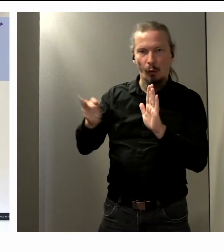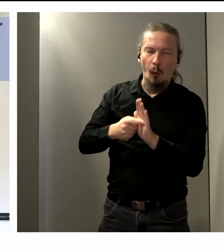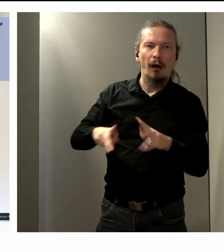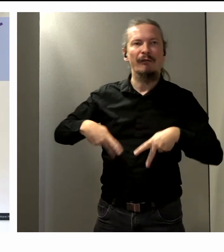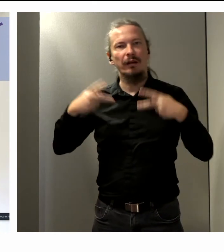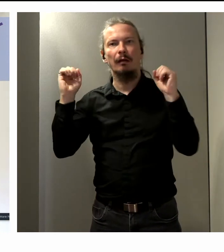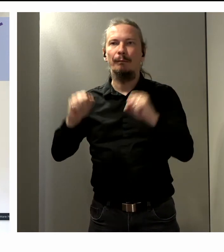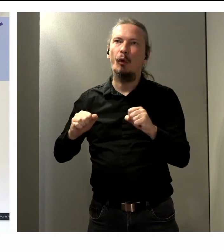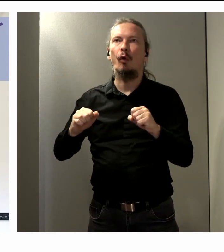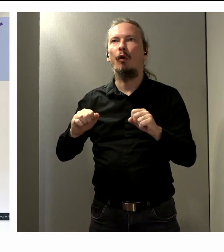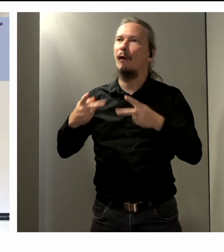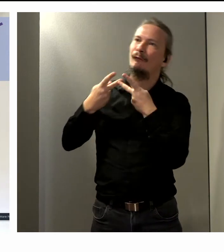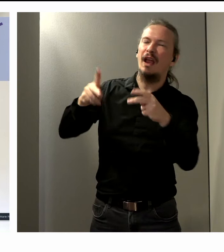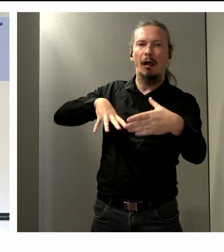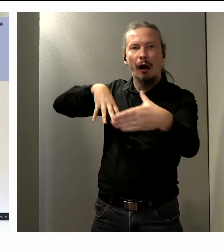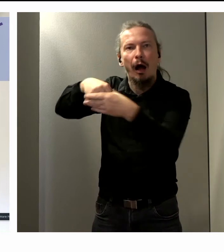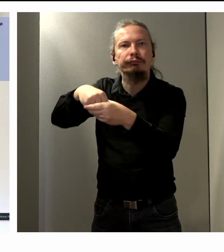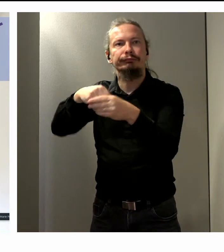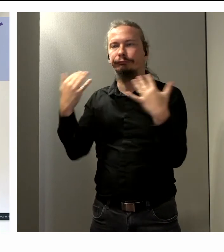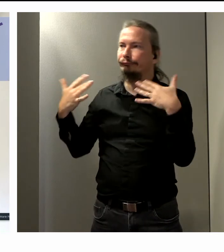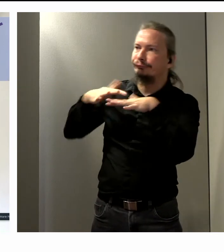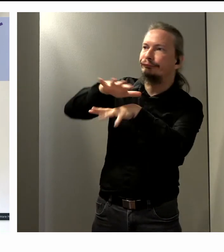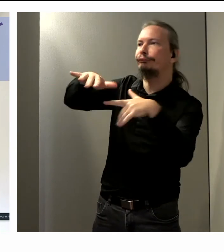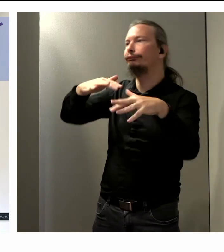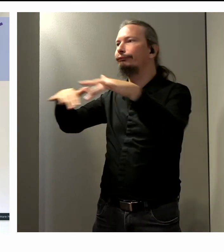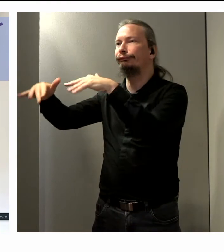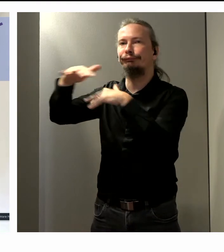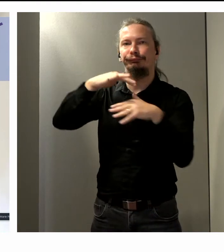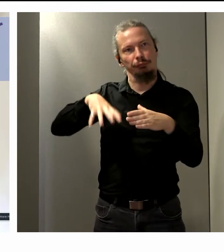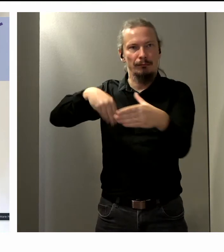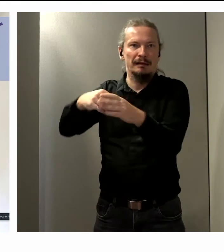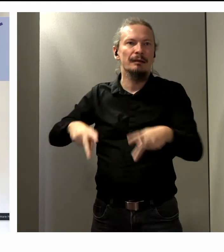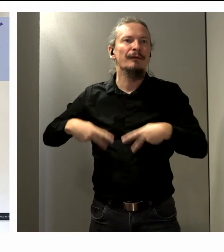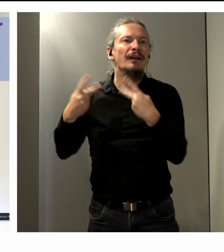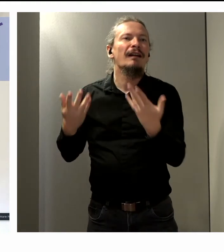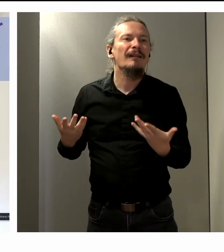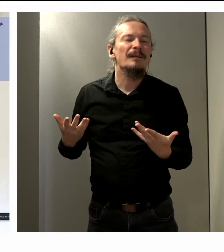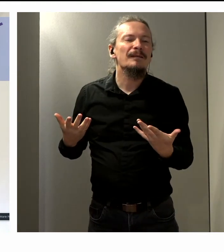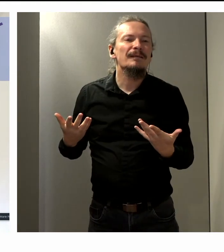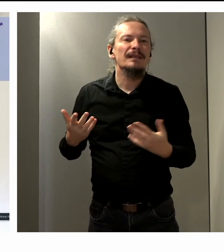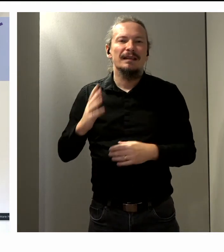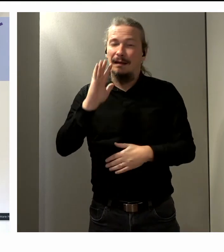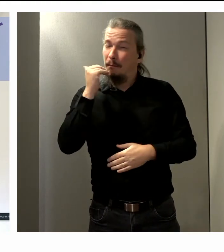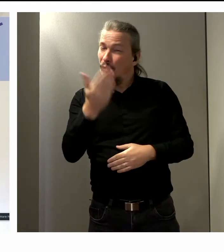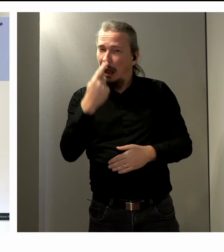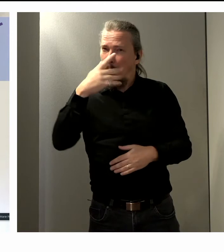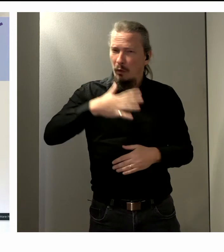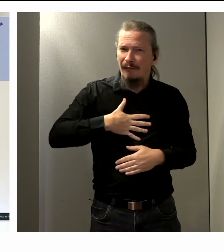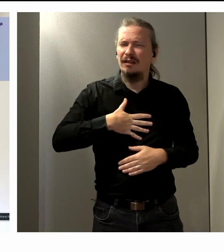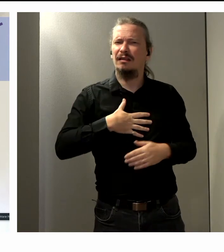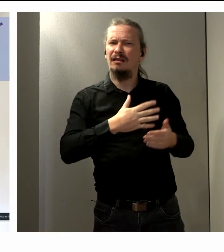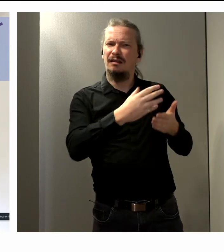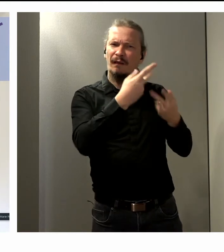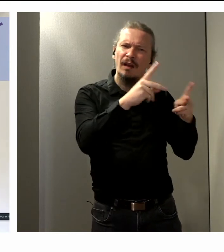puissent être intégrés dans la ville, participer à la vie de la ville. Et je pense qu'une des choses que peuvent faire les collectivités